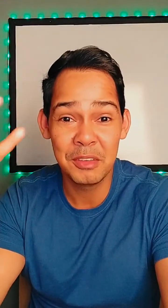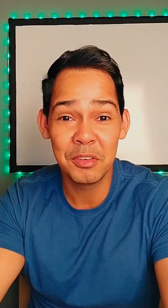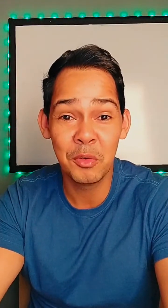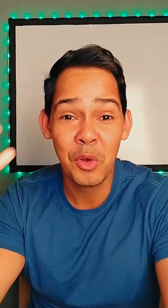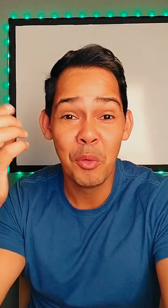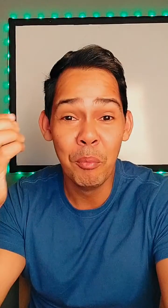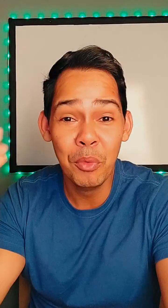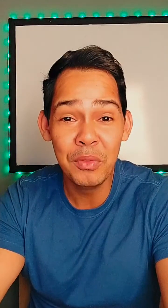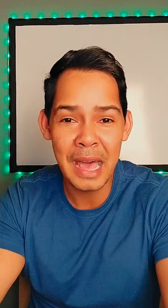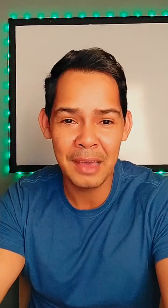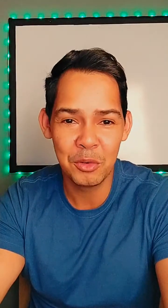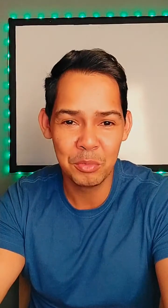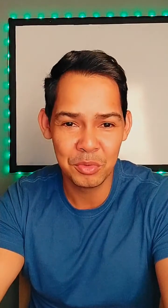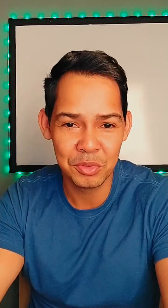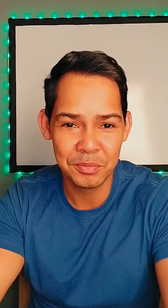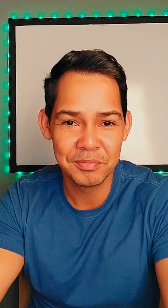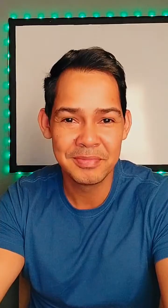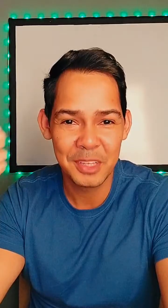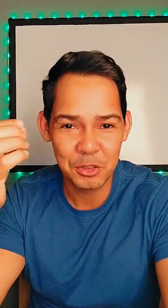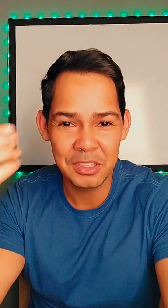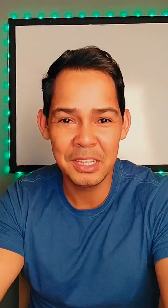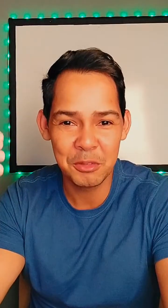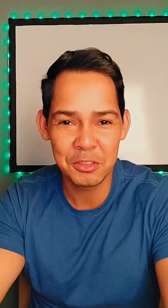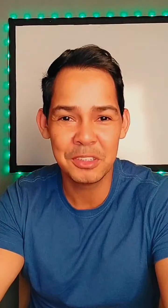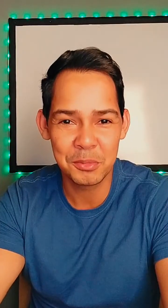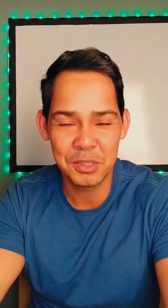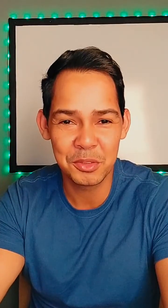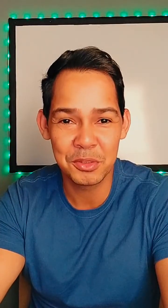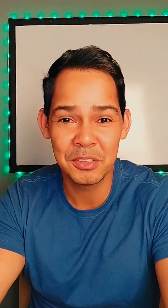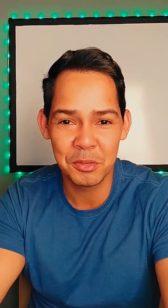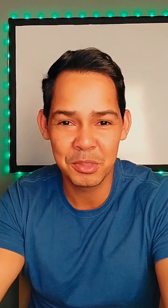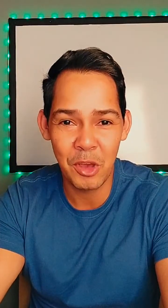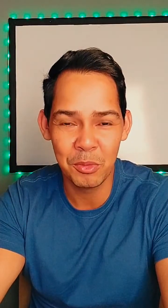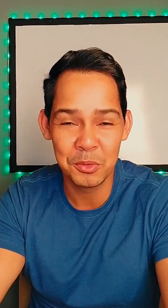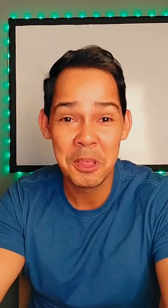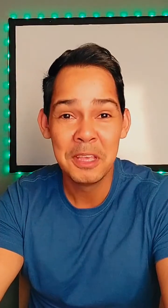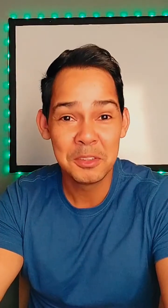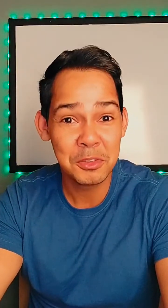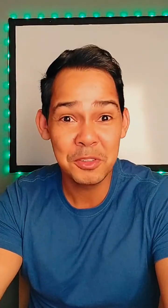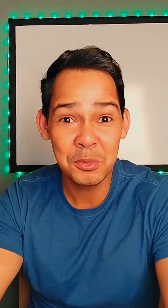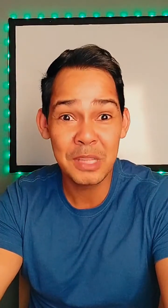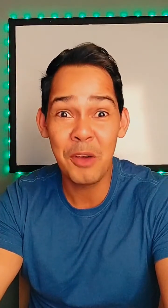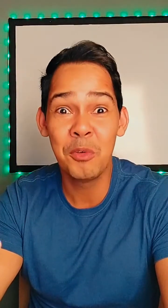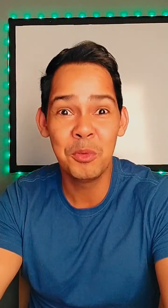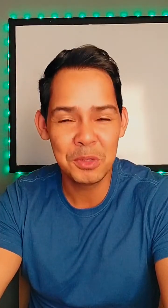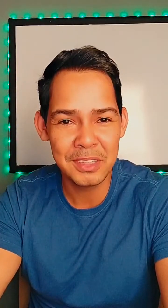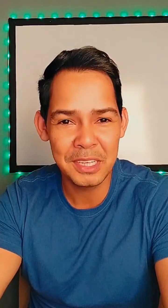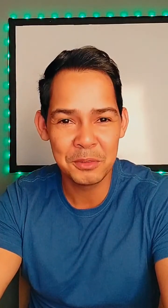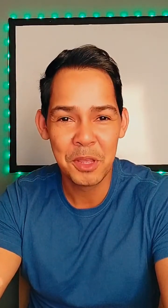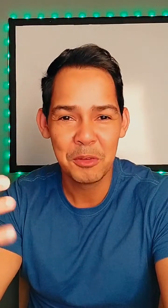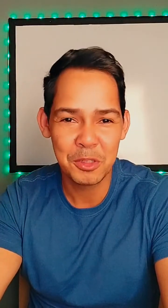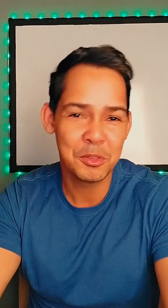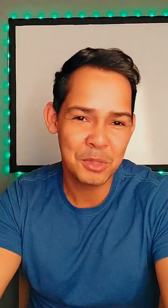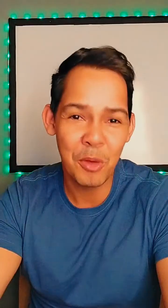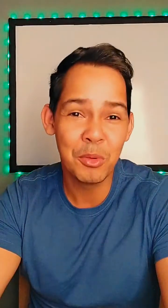vão mudar o mundo. Eu sei que vocês são pessoas que vão mudar o mundo. Se vocês vão mudar o mundo inteiro, vocês vão mudar o mundo de